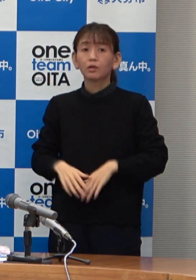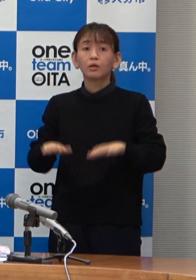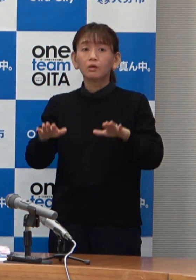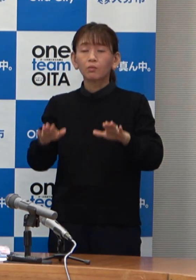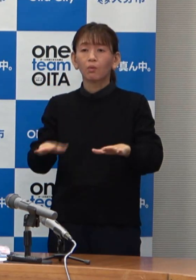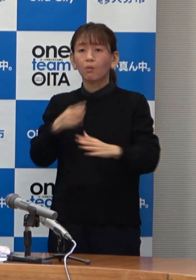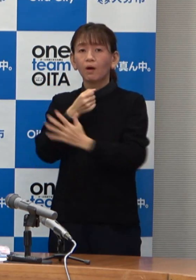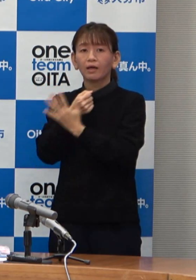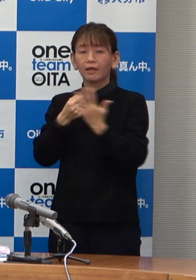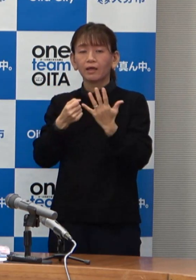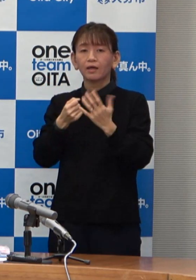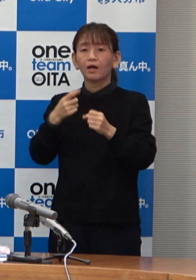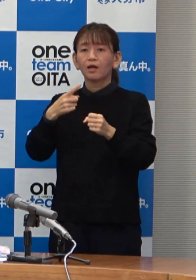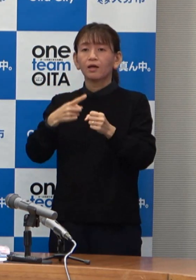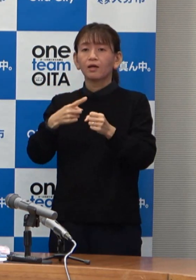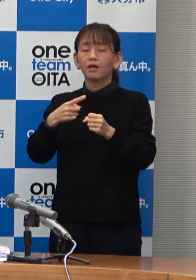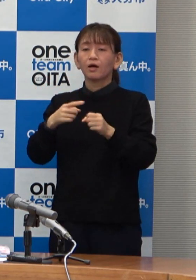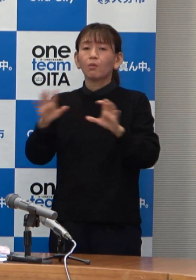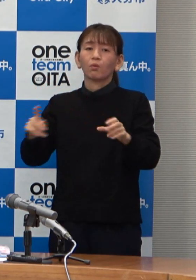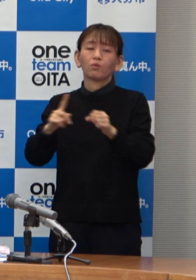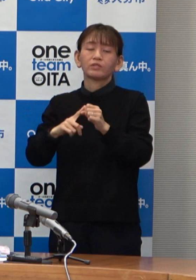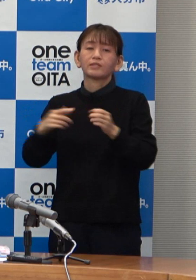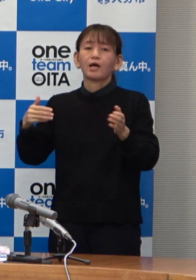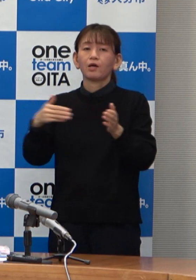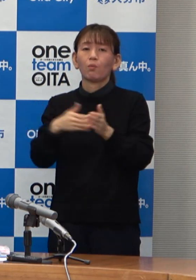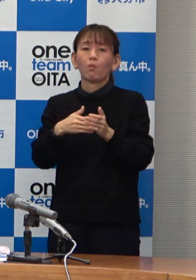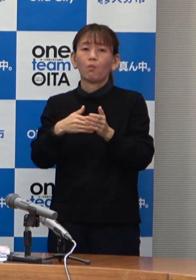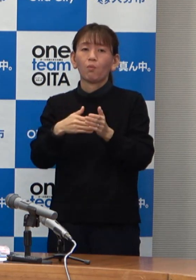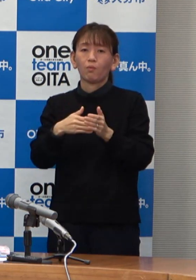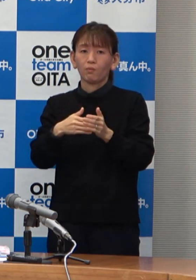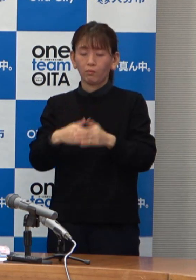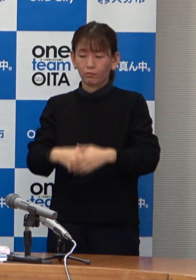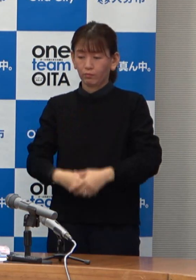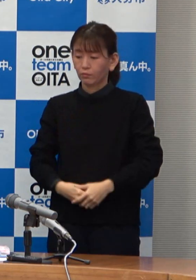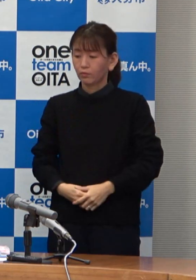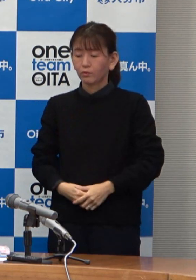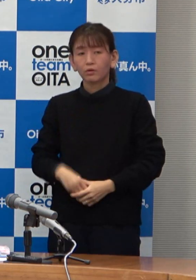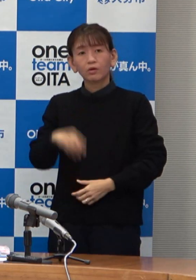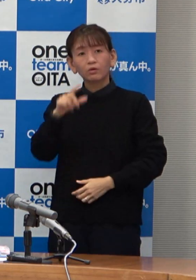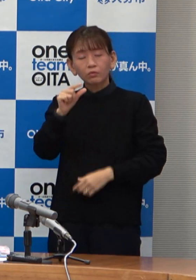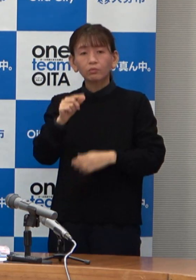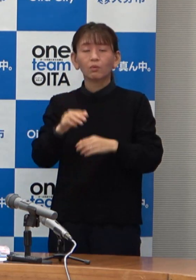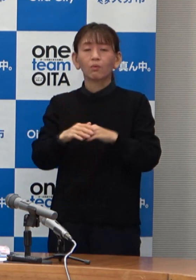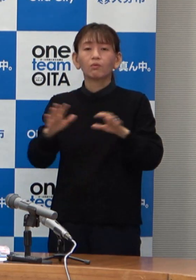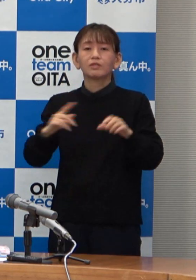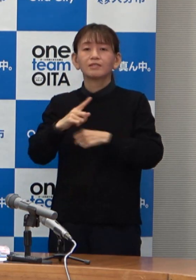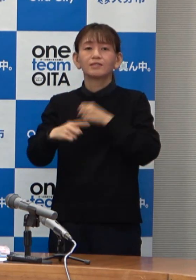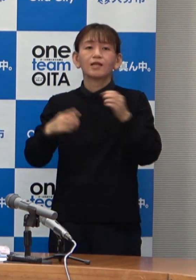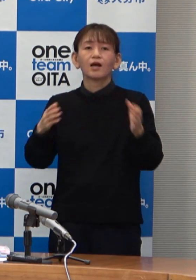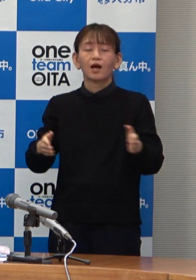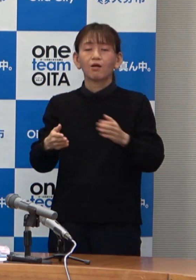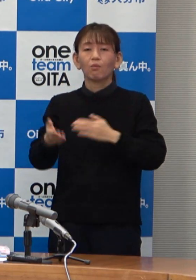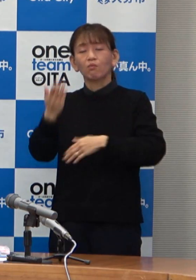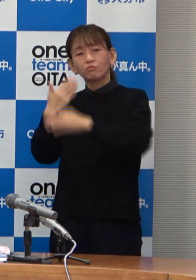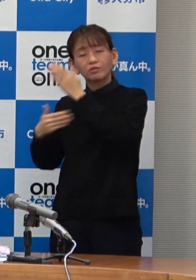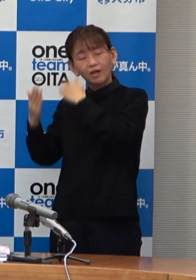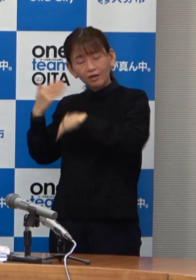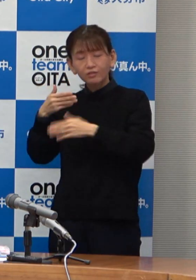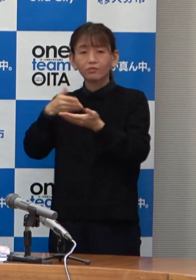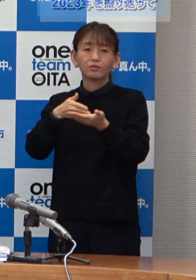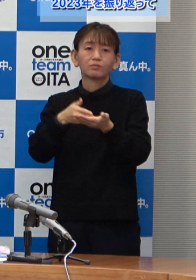のえ記者会見になると思いますのでちょっと振り返りをしたいと思いますがいい